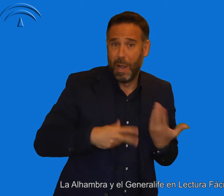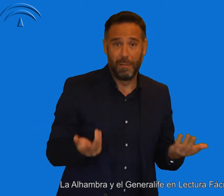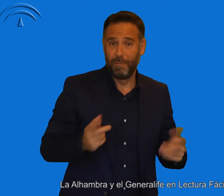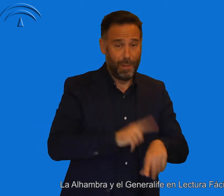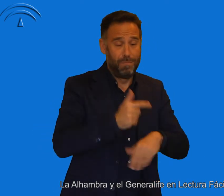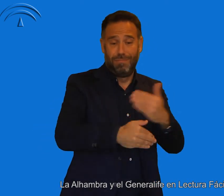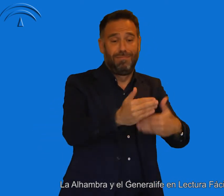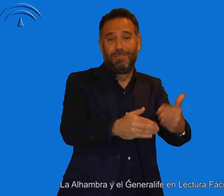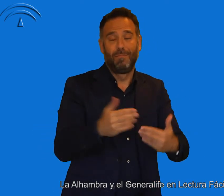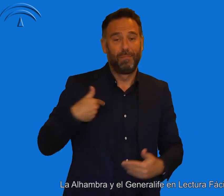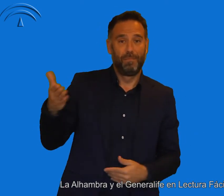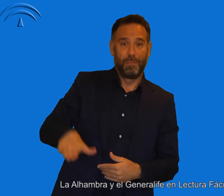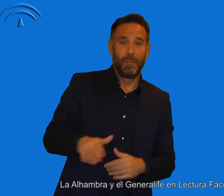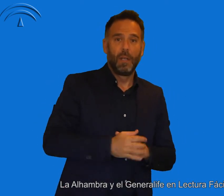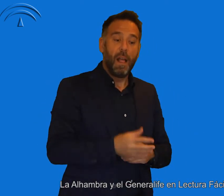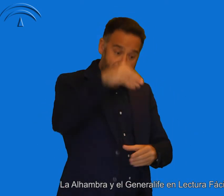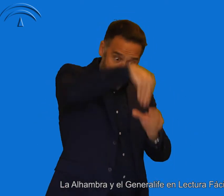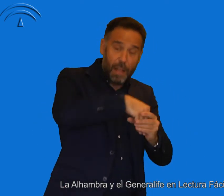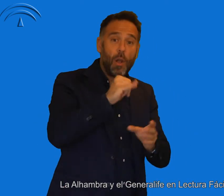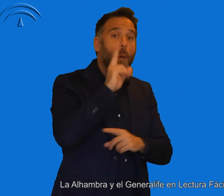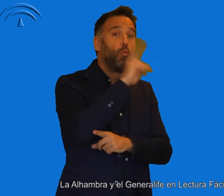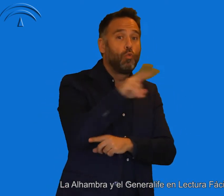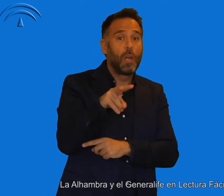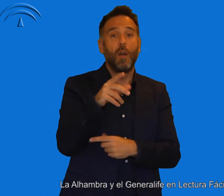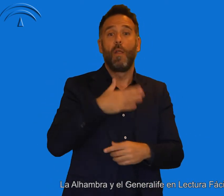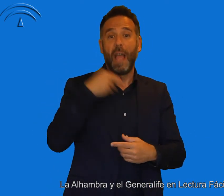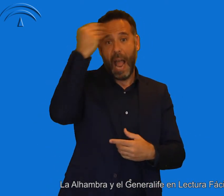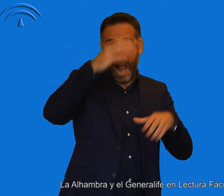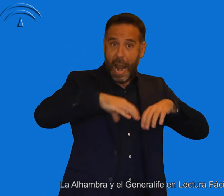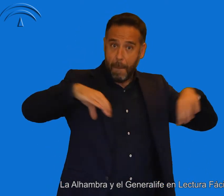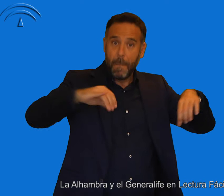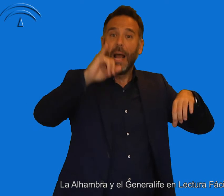están el Museo de la Alhambra y el Museo de Bellas Artes de Granada.